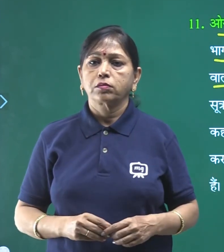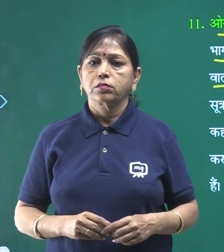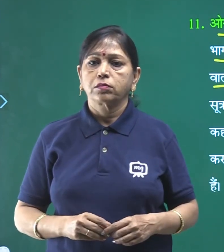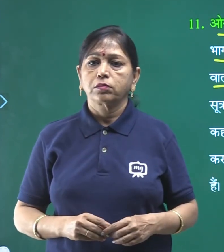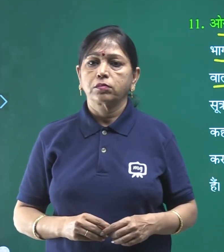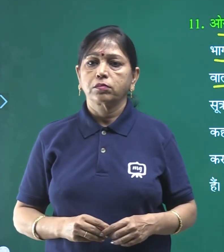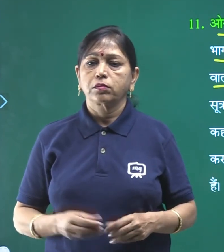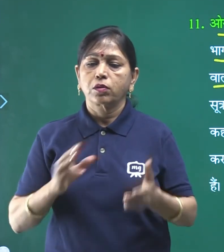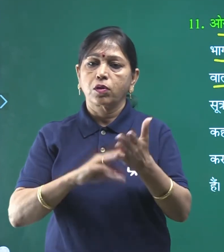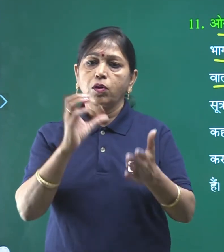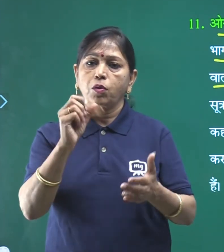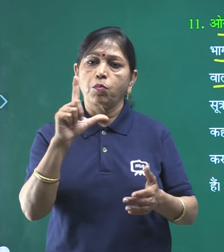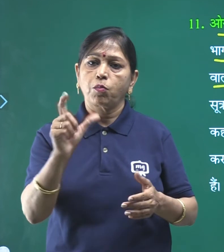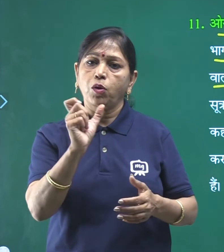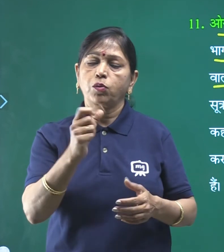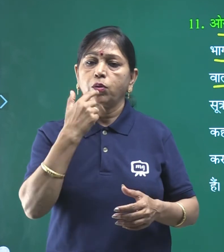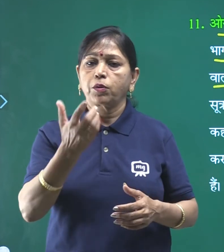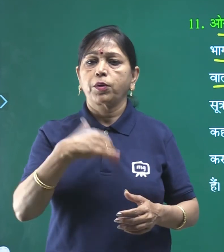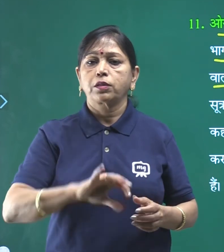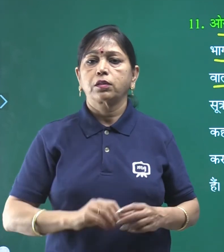कि अणुओं भी पाए जाते हैं